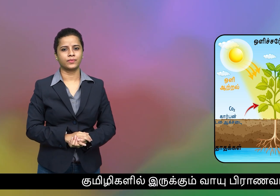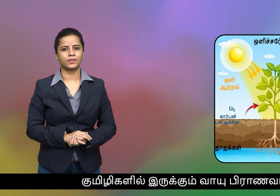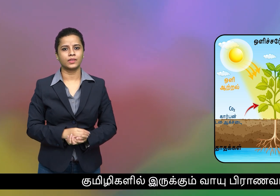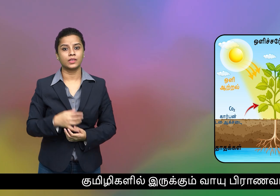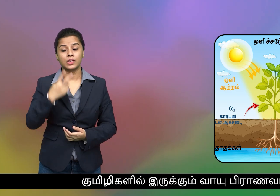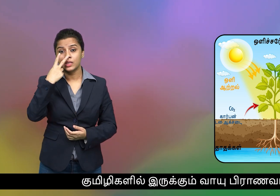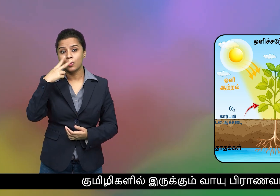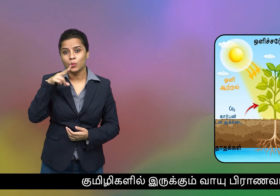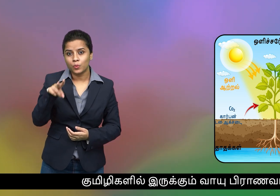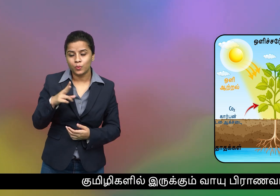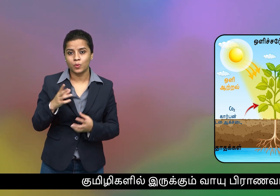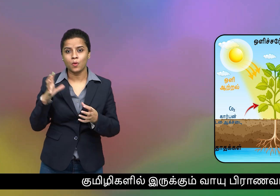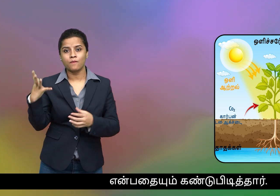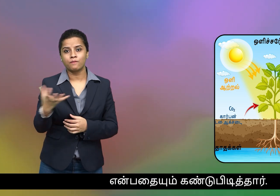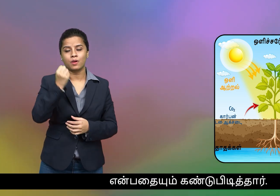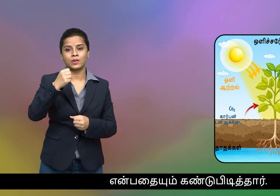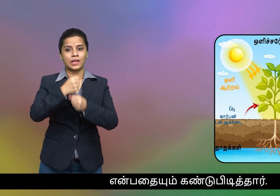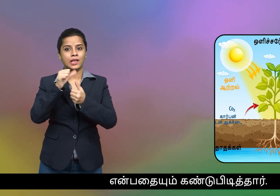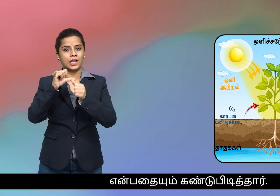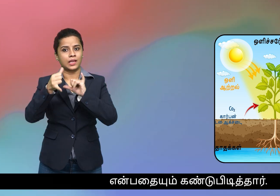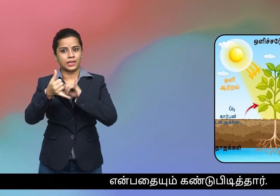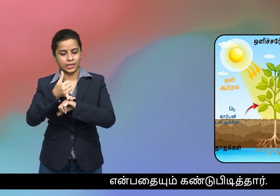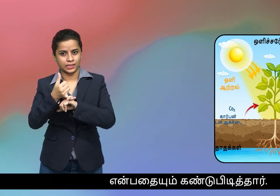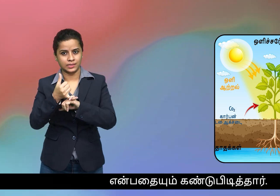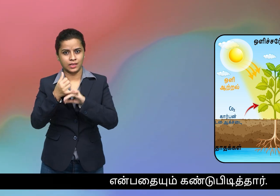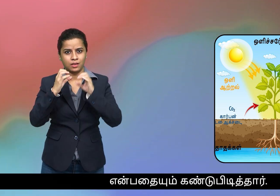குமிழிகளில் இருக்கும் வாயு பிராணவாயு என்பதையும் கண்டுபிடித்தார்.